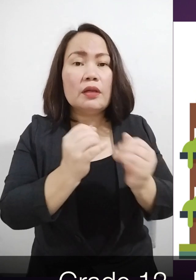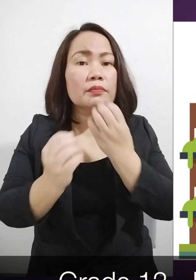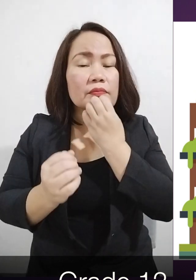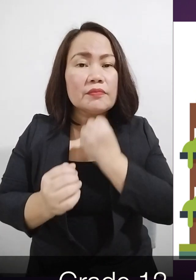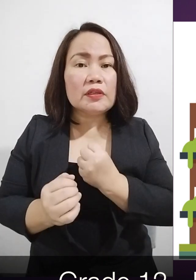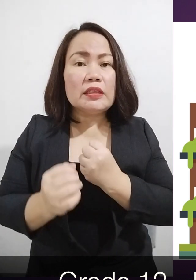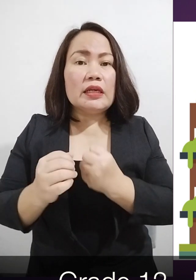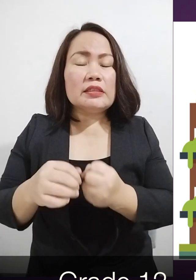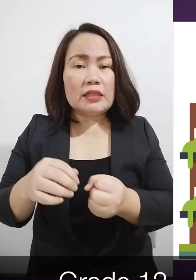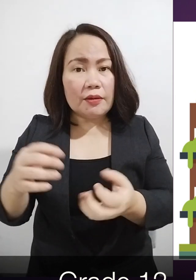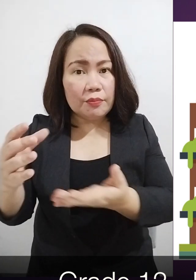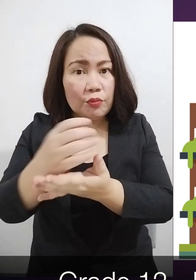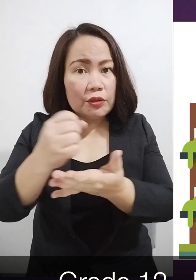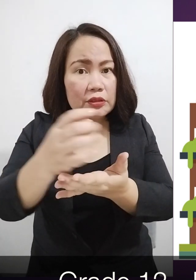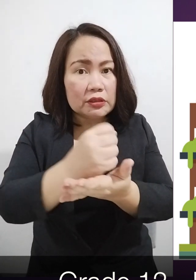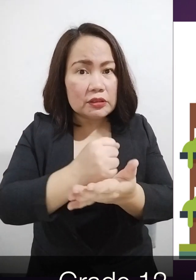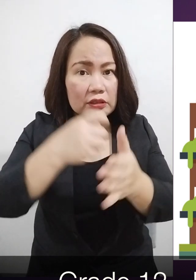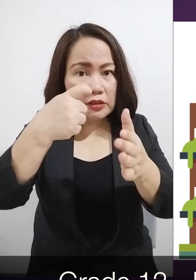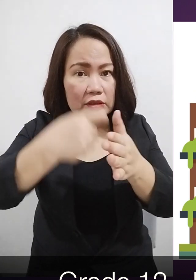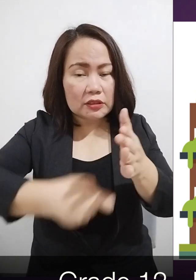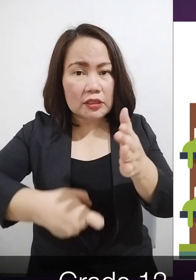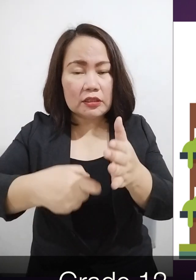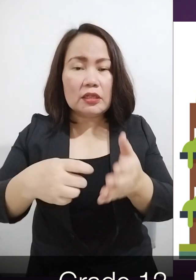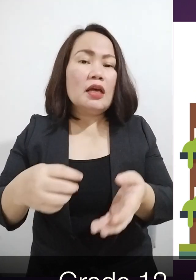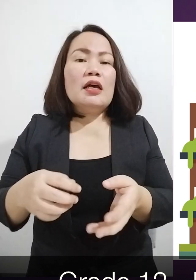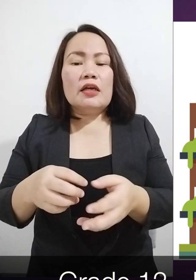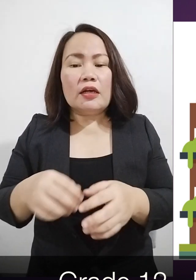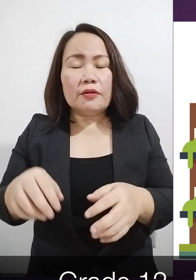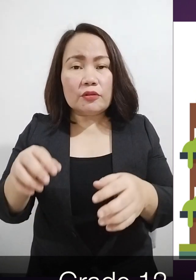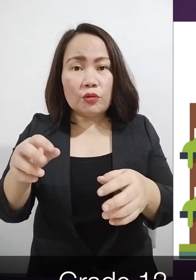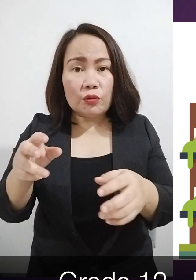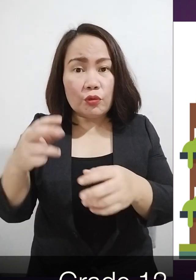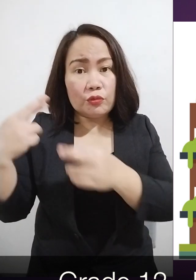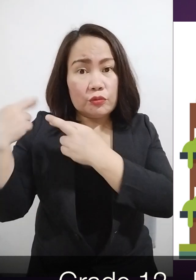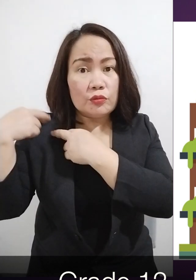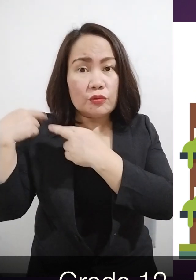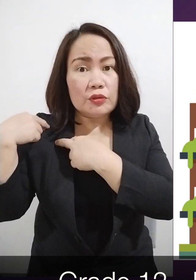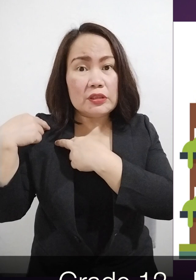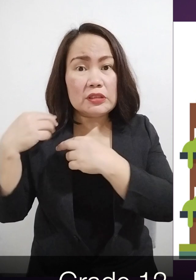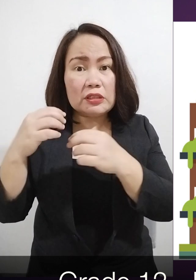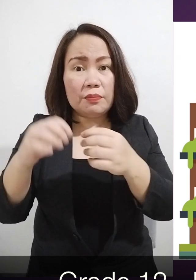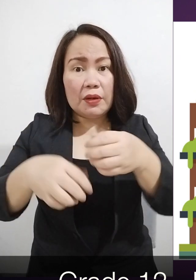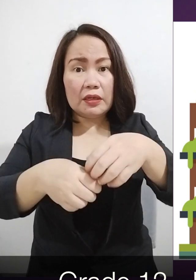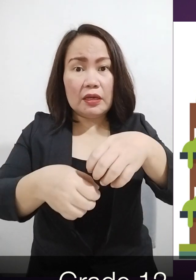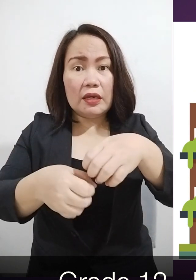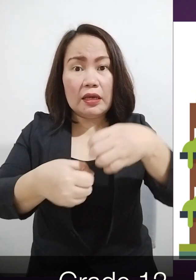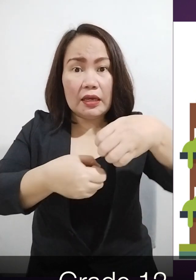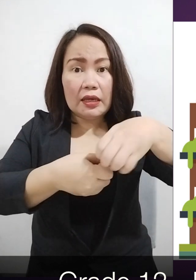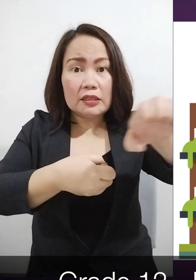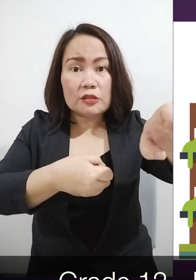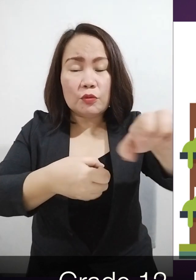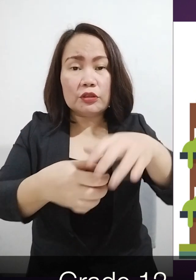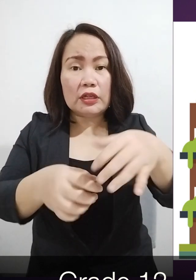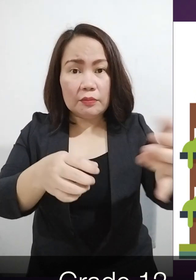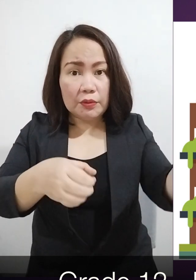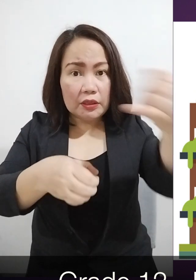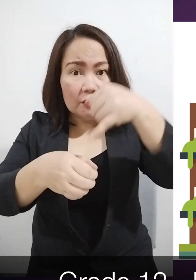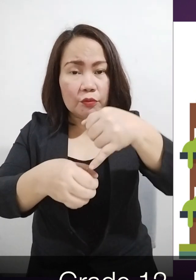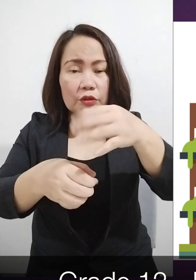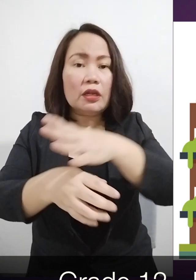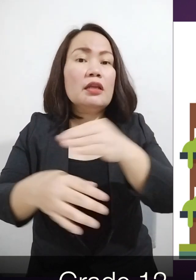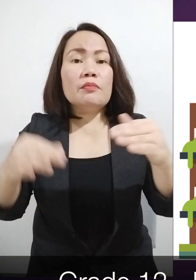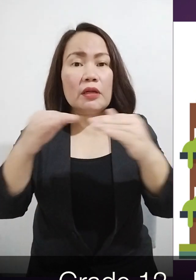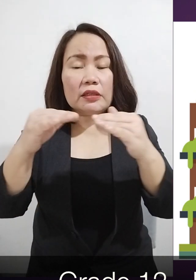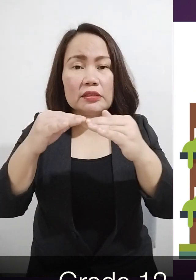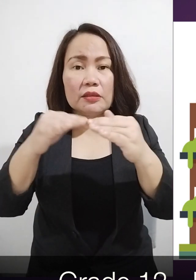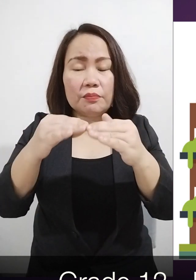anyo ng buwis sa kita, halaga ng buwis na idinagdag, tungkulin sa pag-export, tungkulin sa pag-import, at balanseng pag-unlad